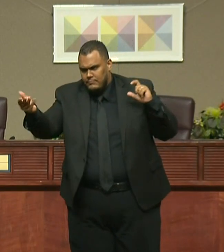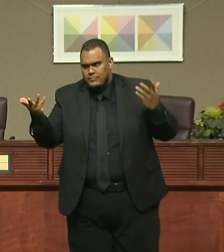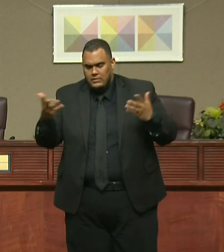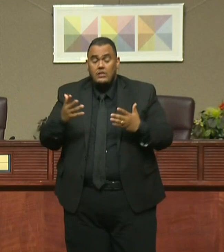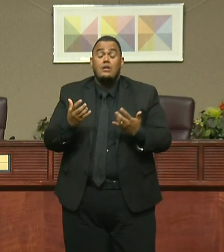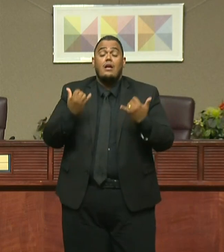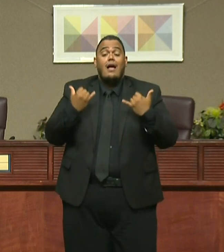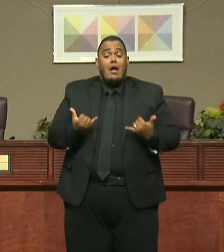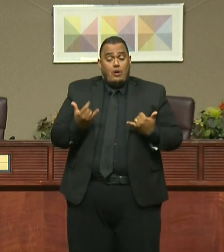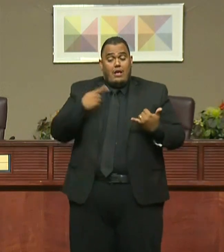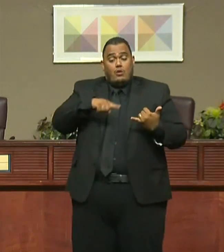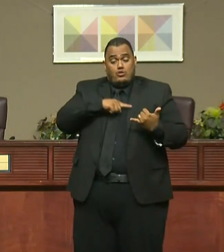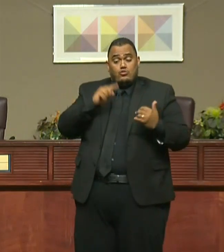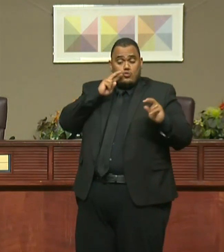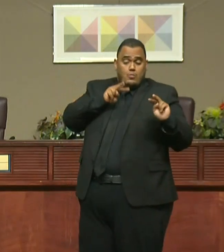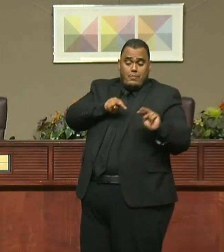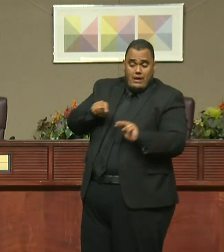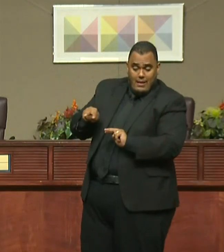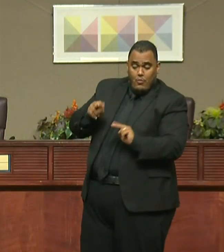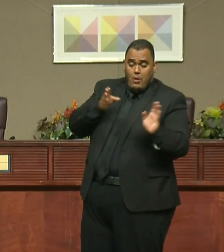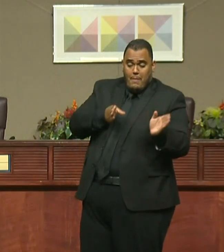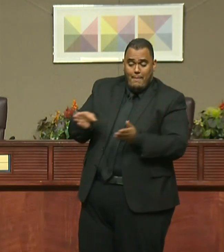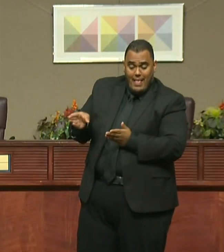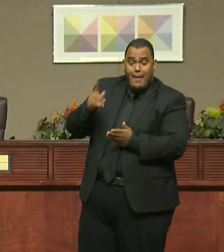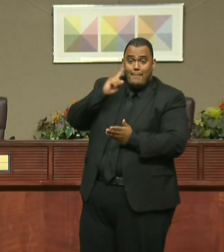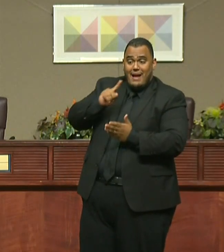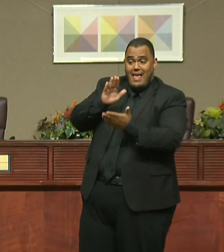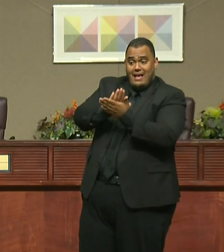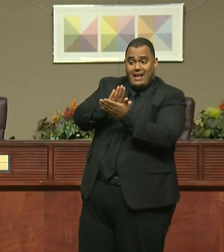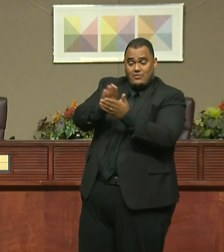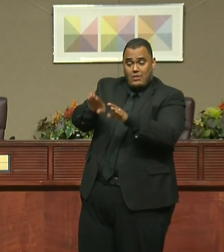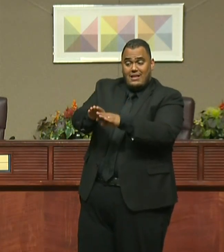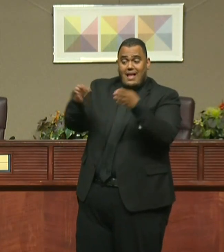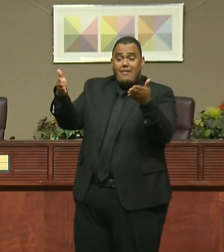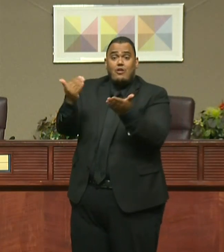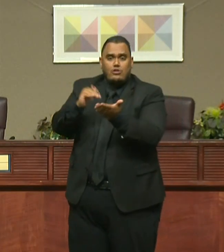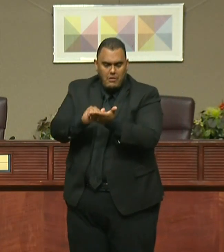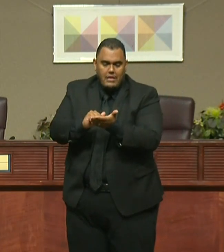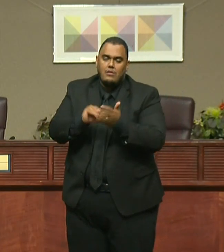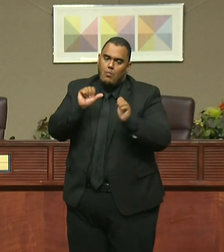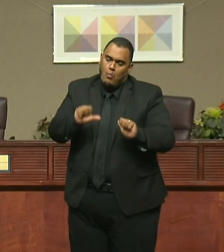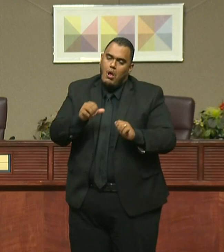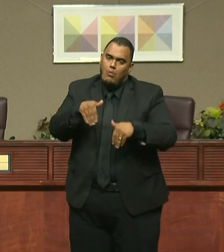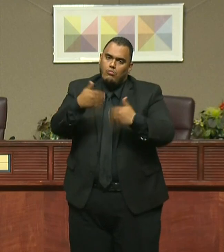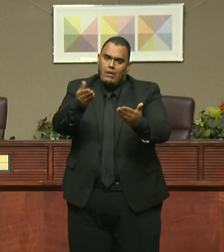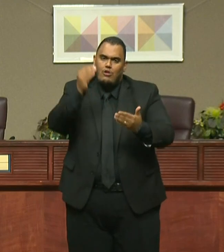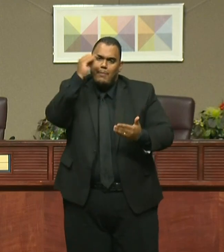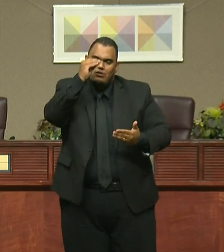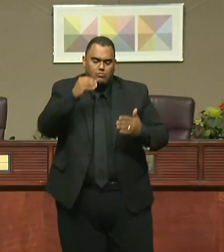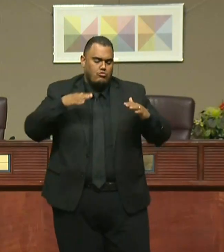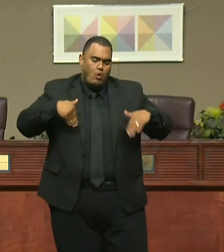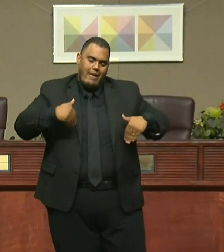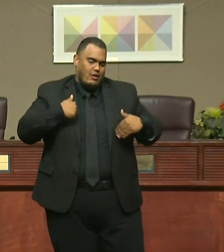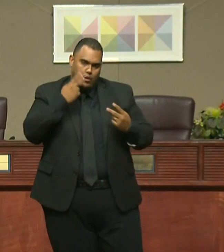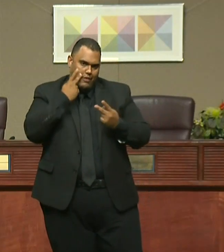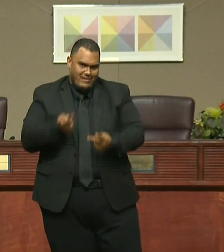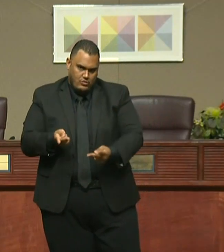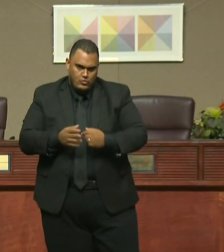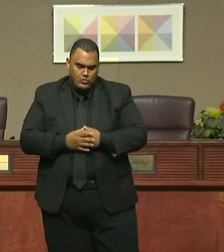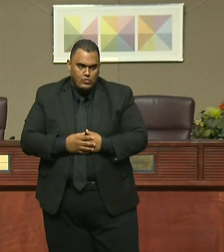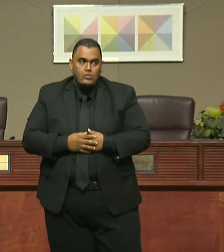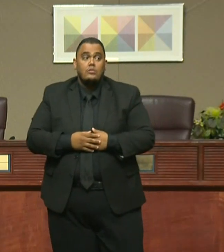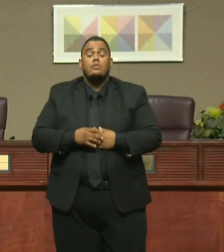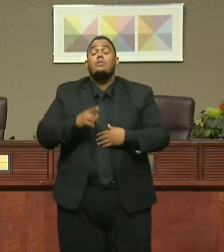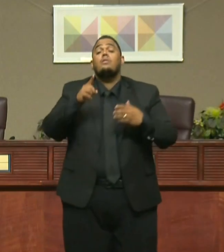más, podremos dar más opinión al respecto, pero no lo he visto. Con respecto a la comunidad,